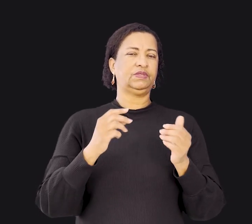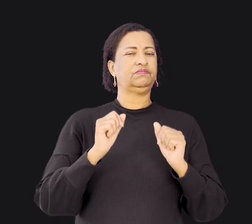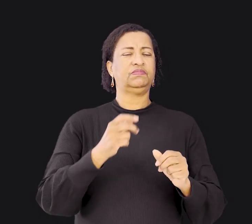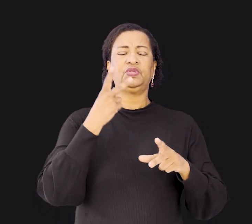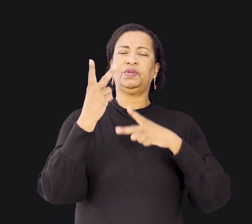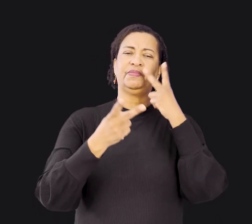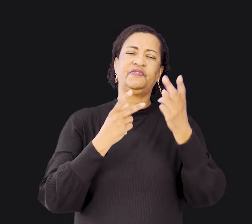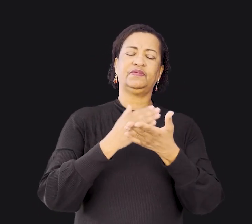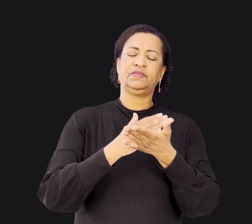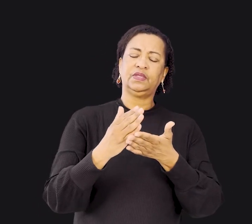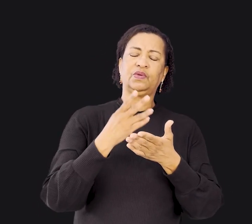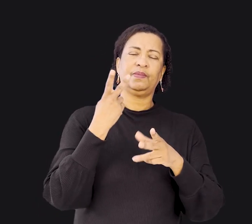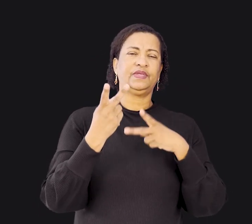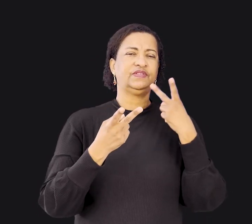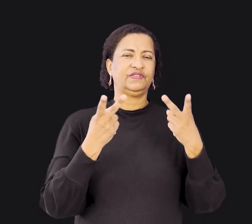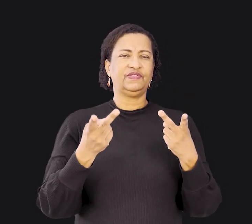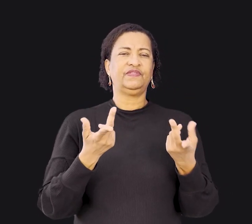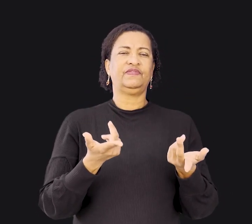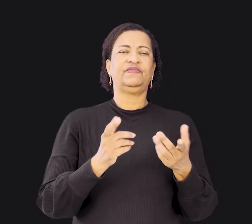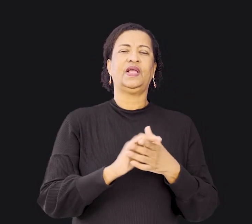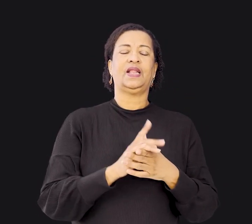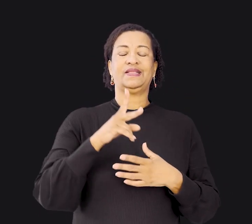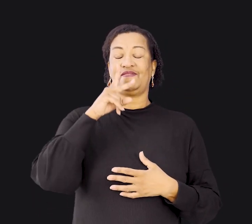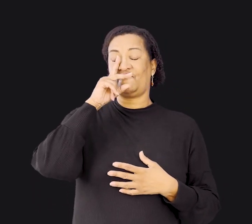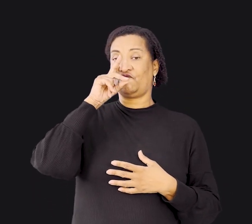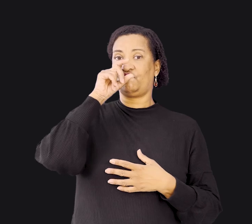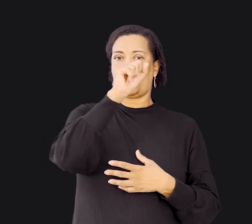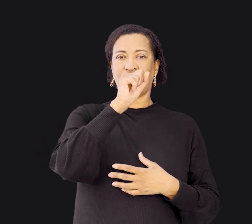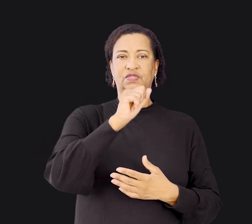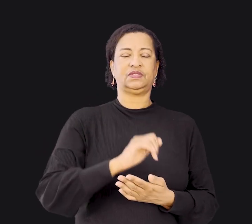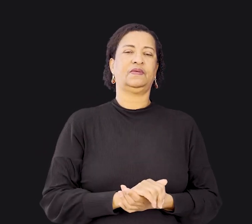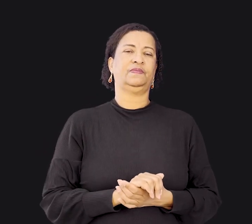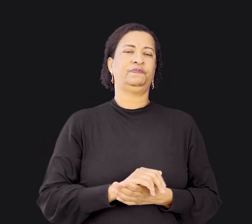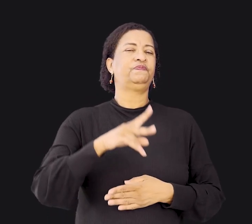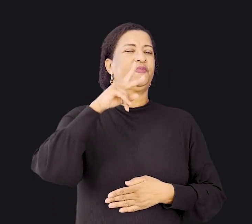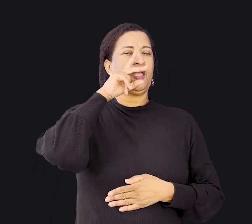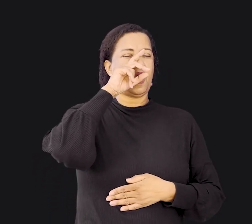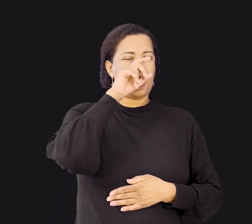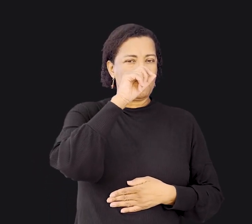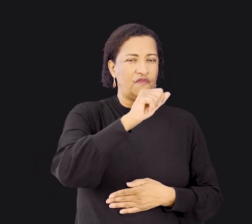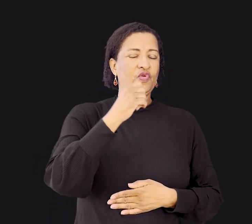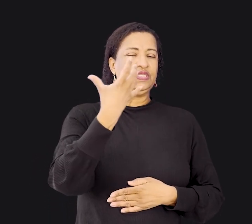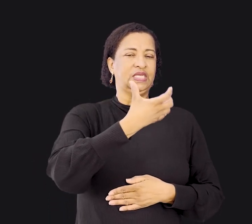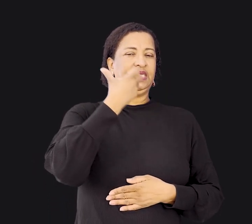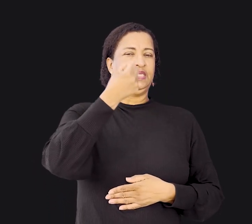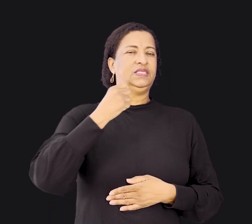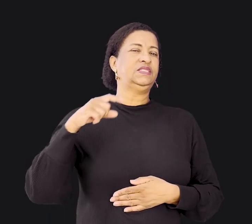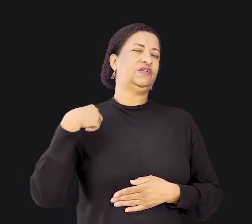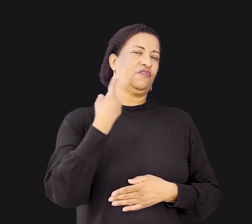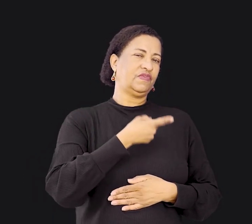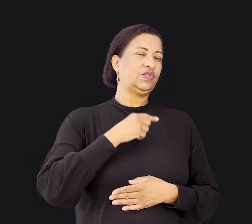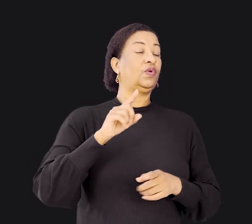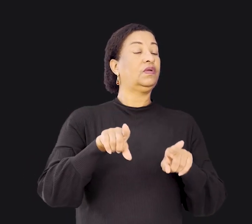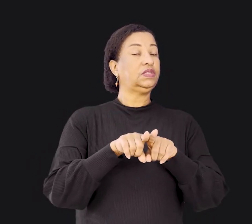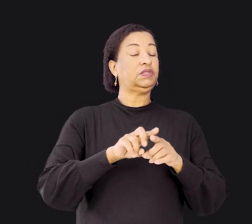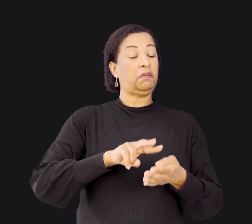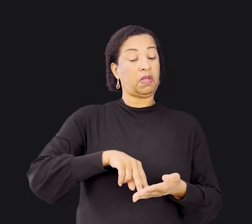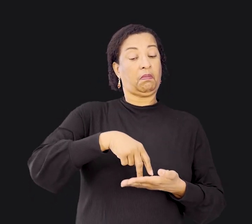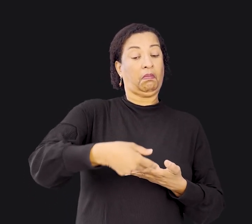que ele começa a falar da fonte das forças, as forças que nos salvam e as forças que nos derrubam. Ele quer